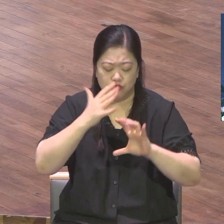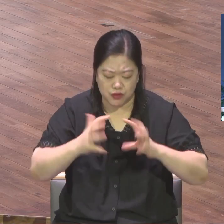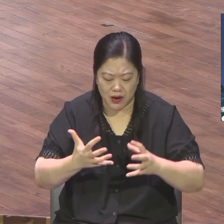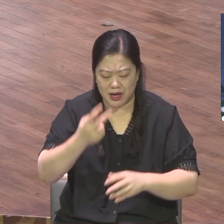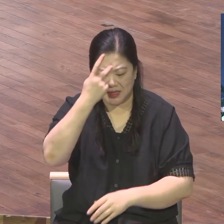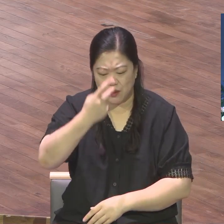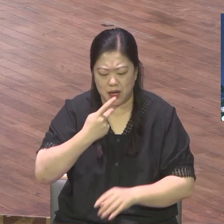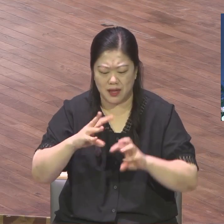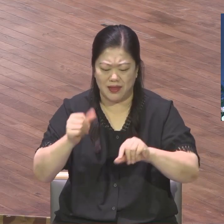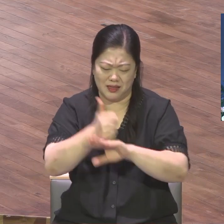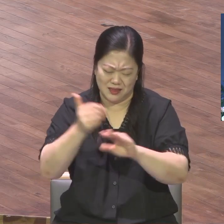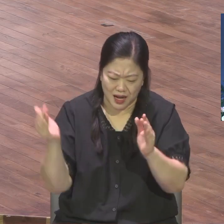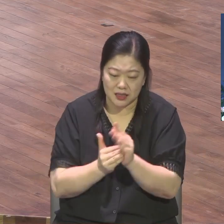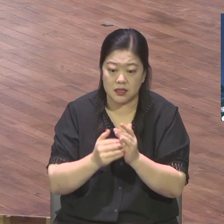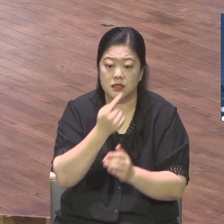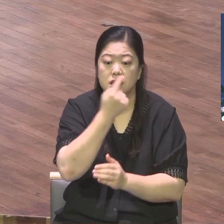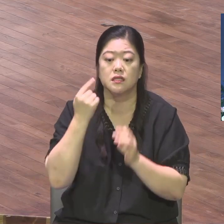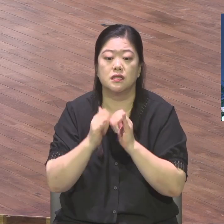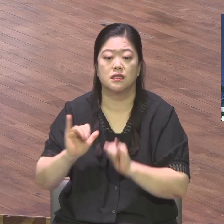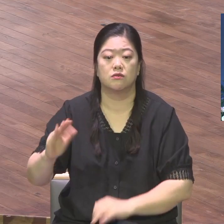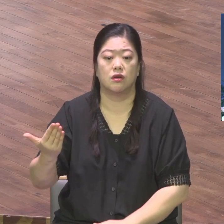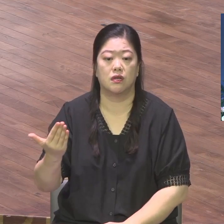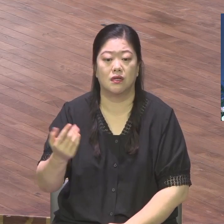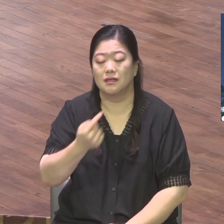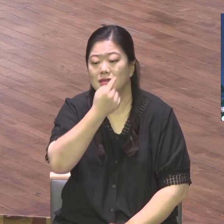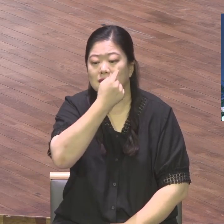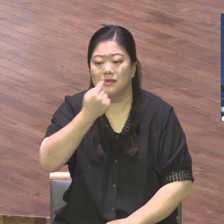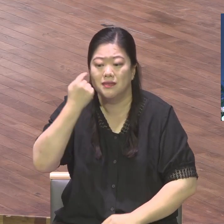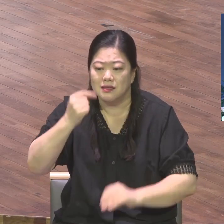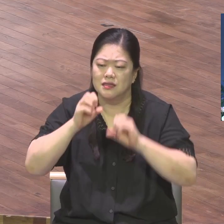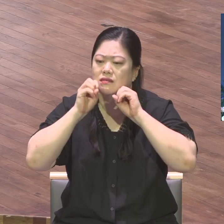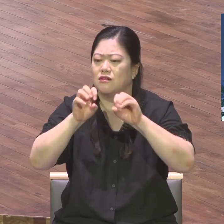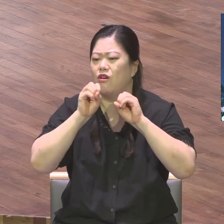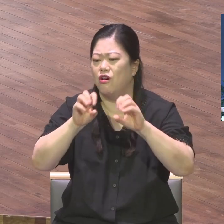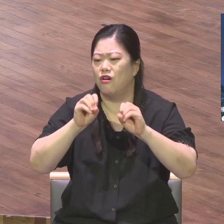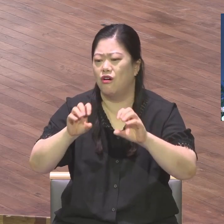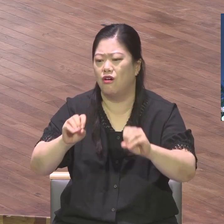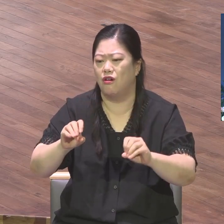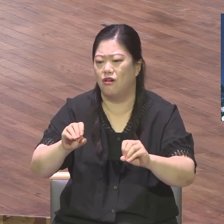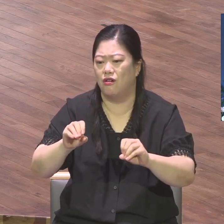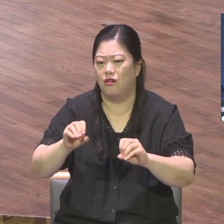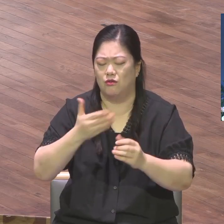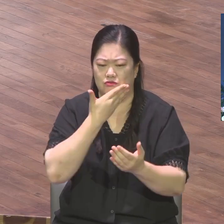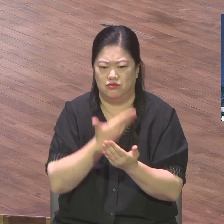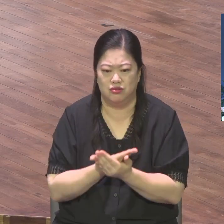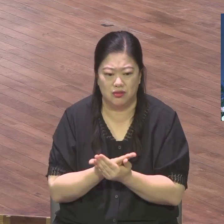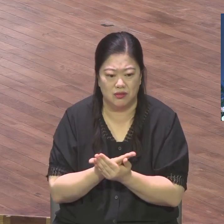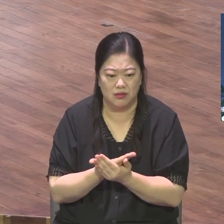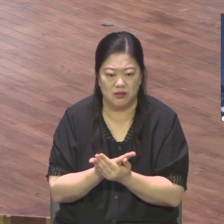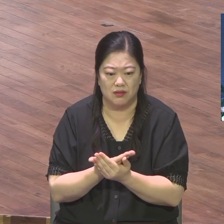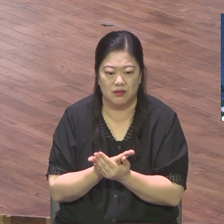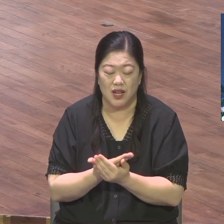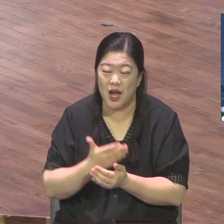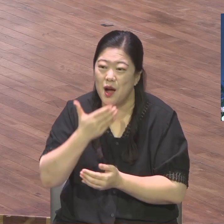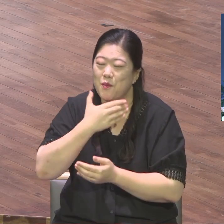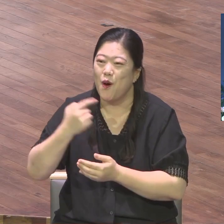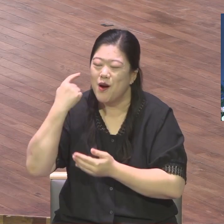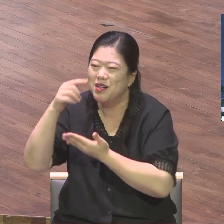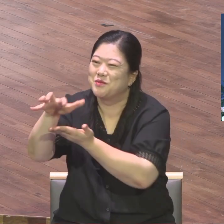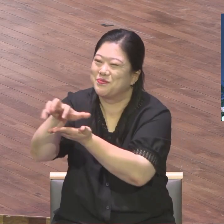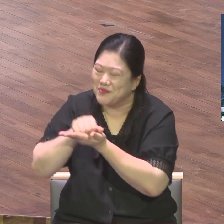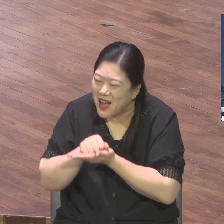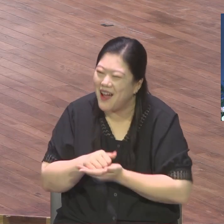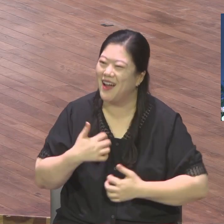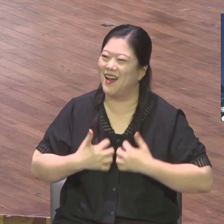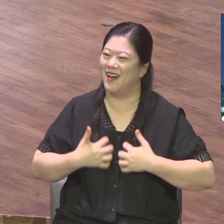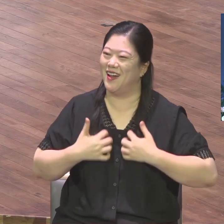되리라. 전부 다 복음 전파하라, 증인되라. 이게